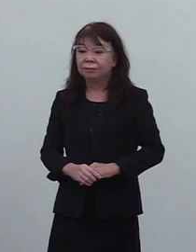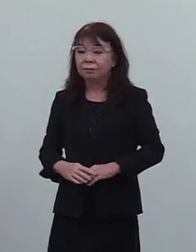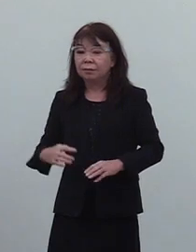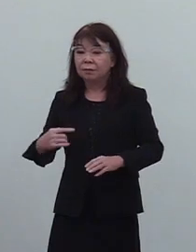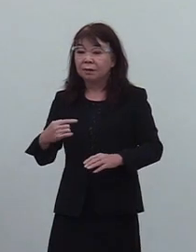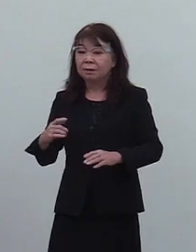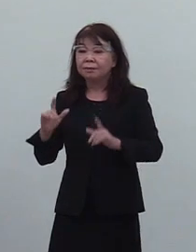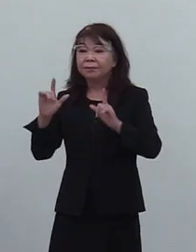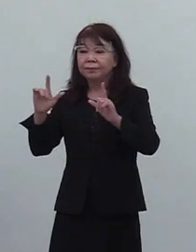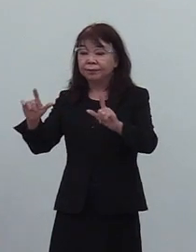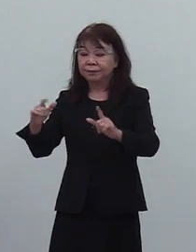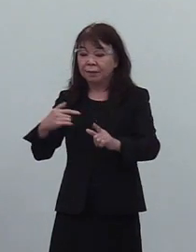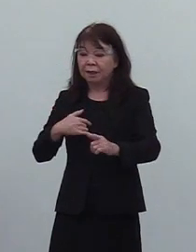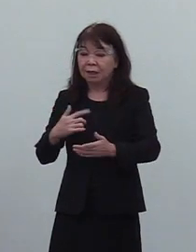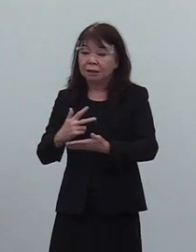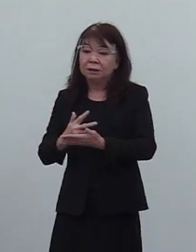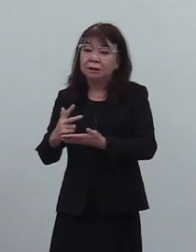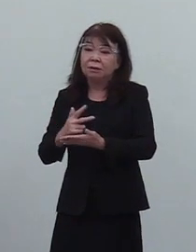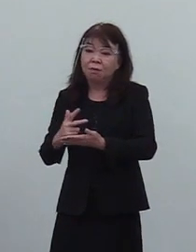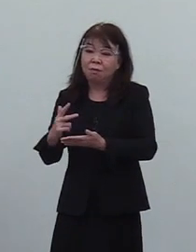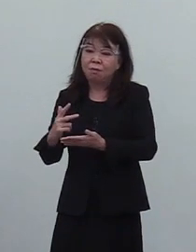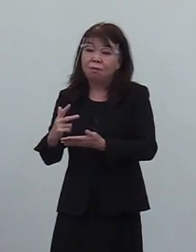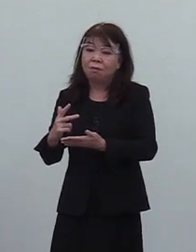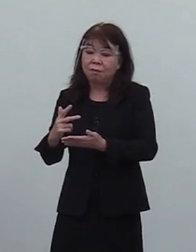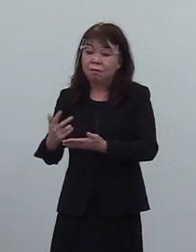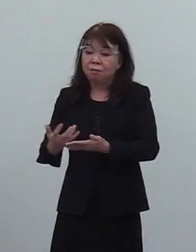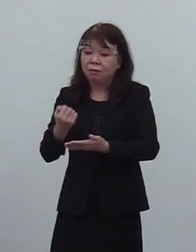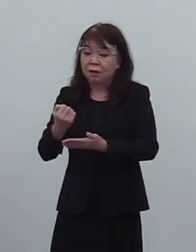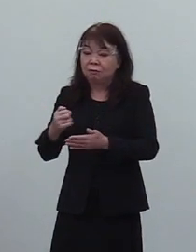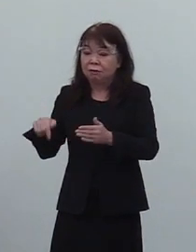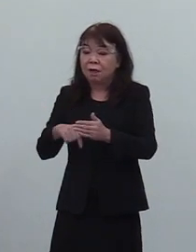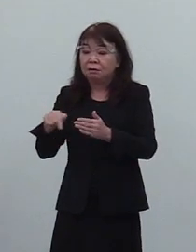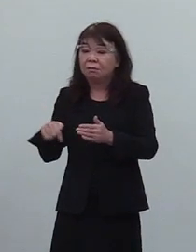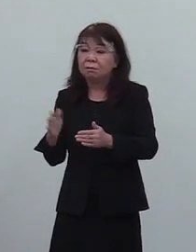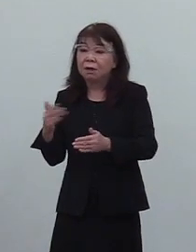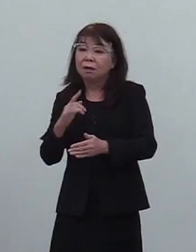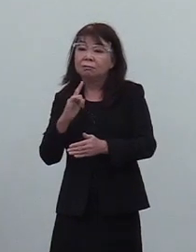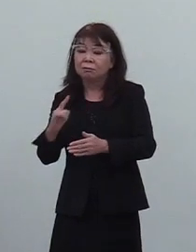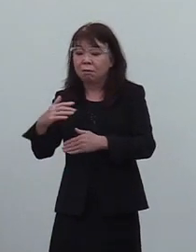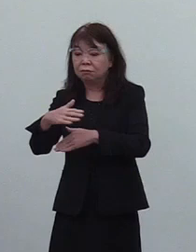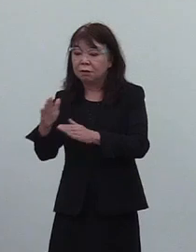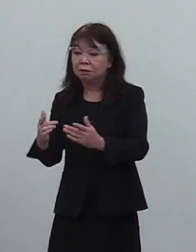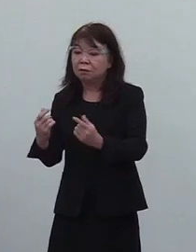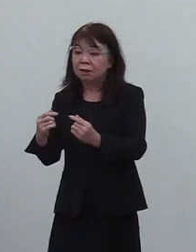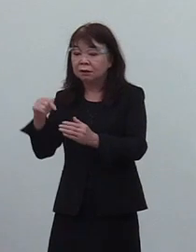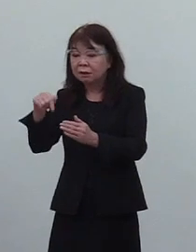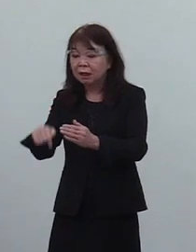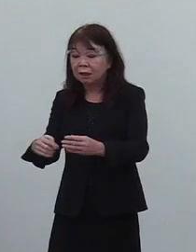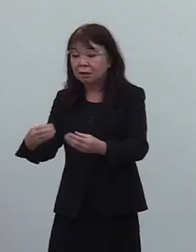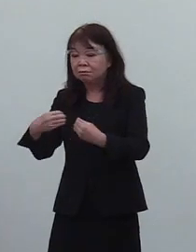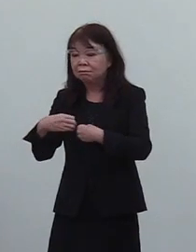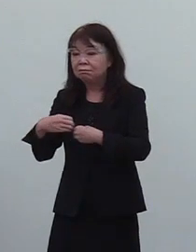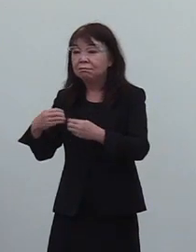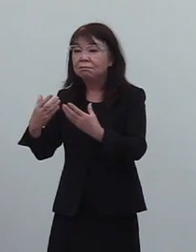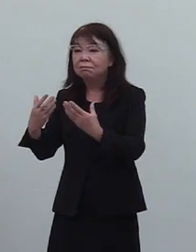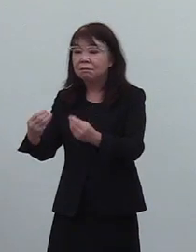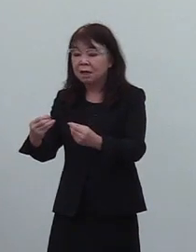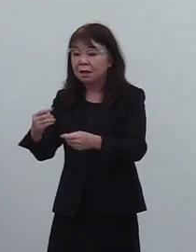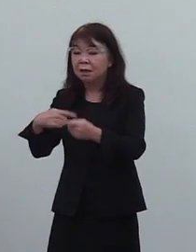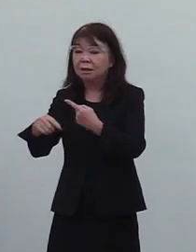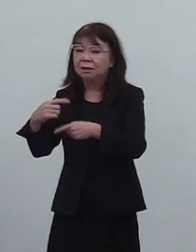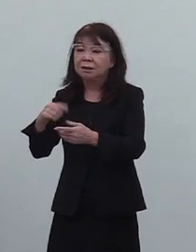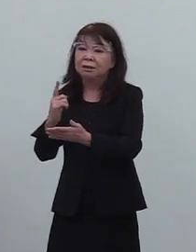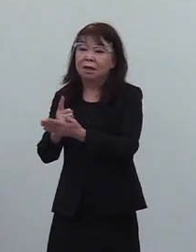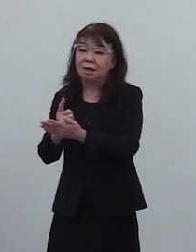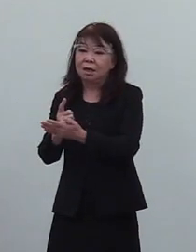と資料としていただいてきたのは同じクラスでということだったので、ちょっと他に、まあどういった状況になるのかということ